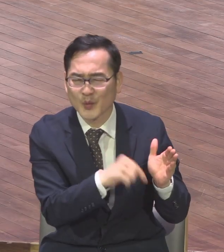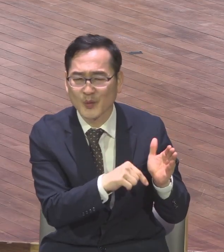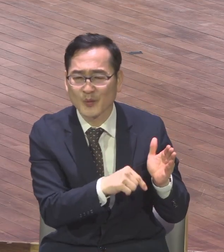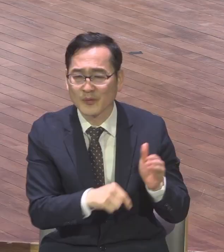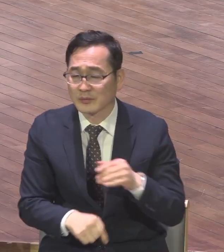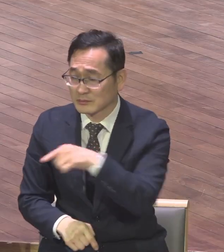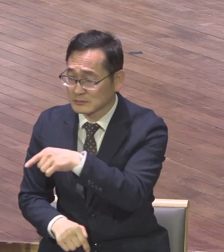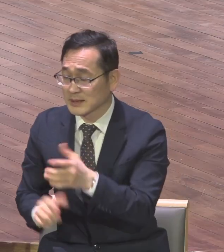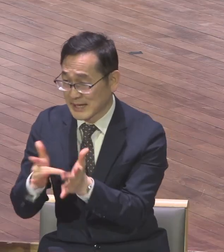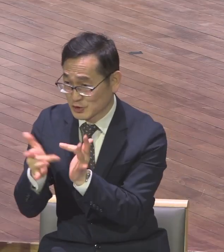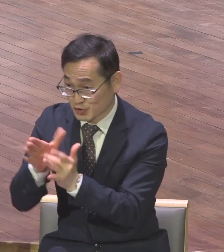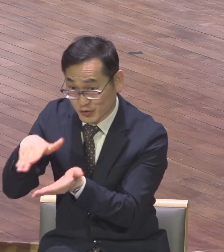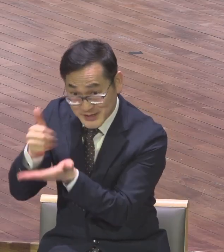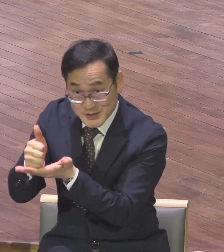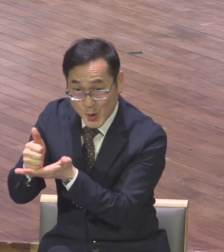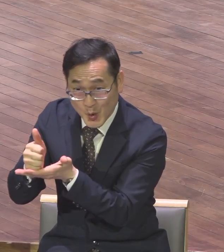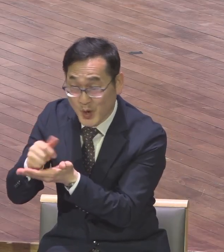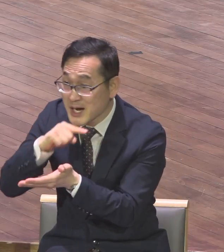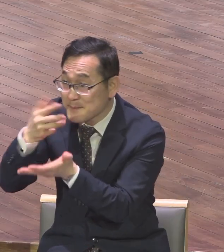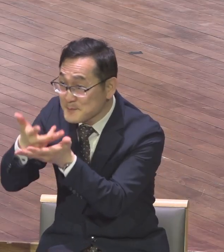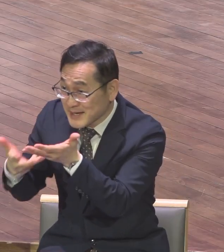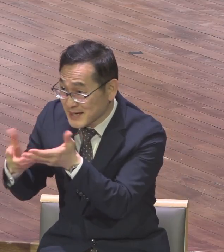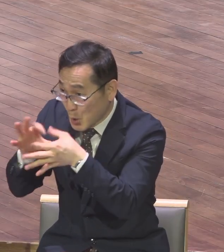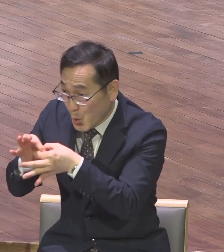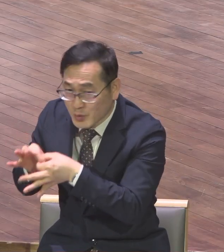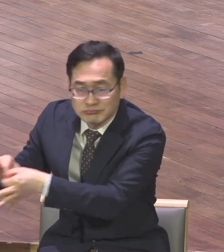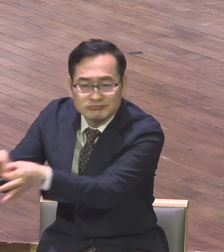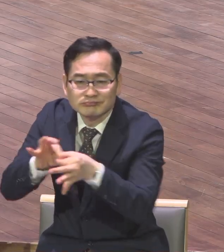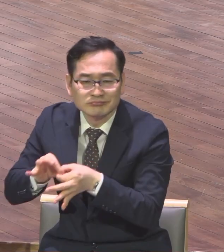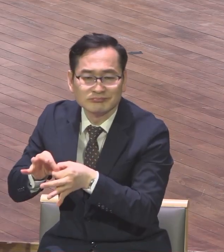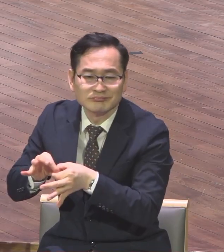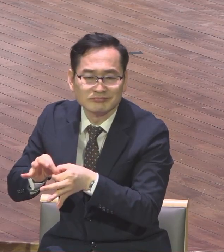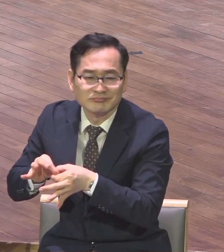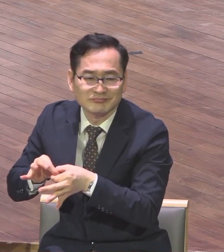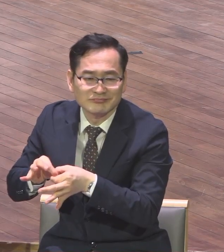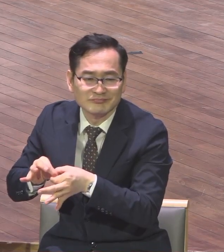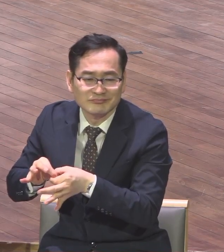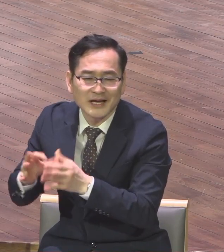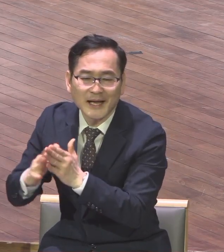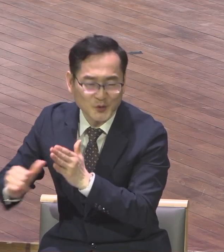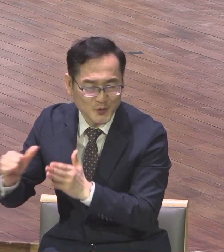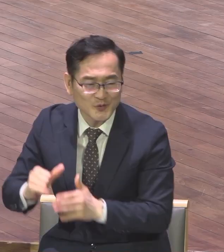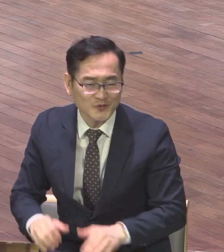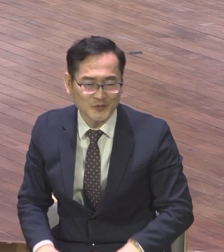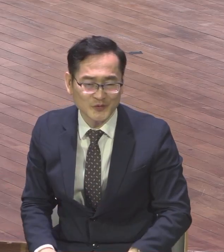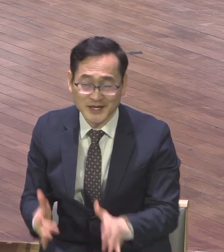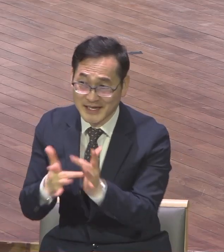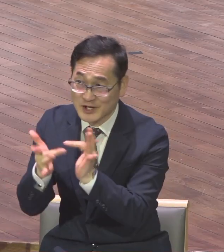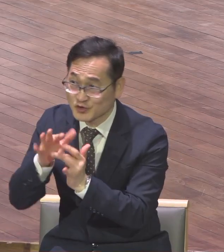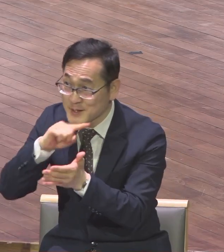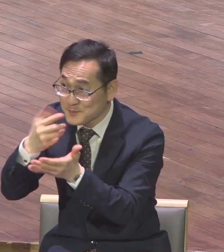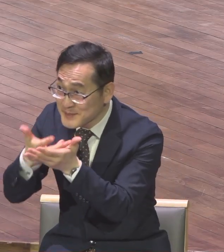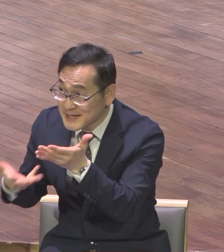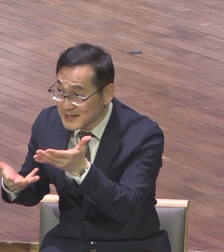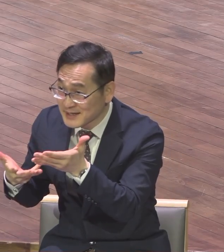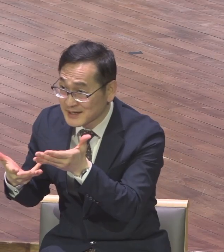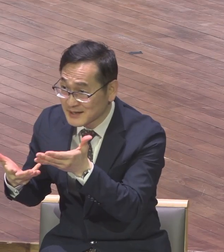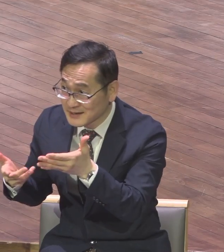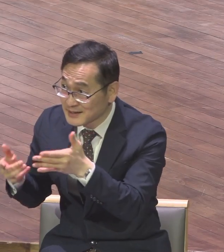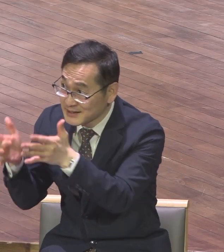예수 그리스도 피로 연결된 피부치예요. 예수 그리스도 피 믿잖아요,